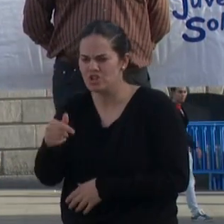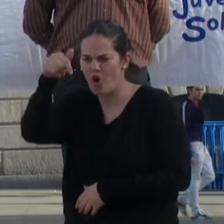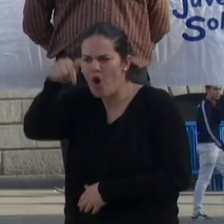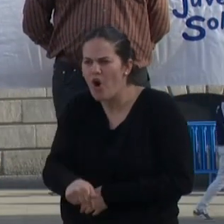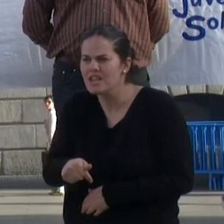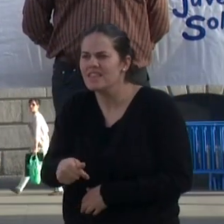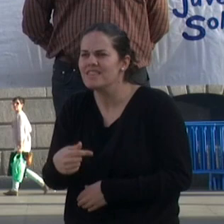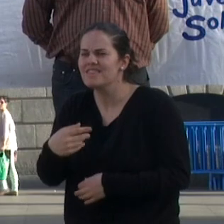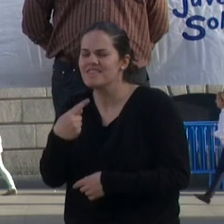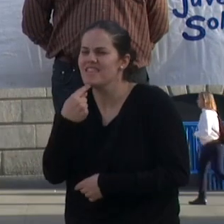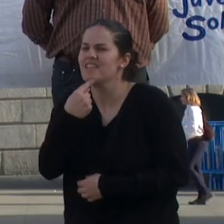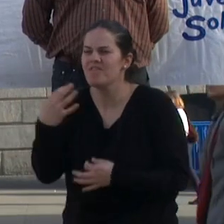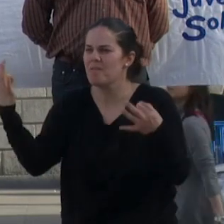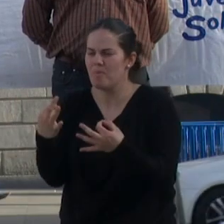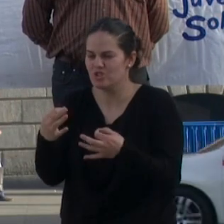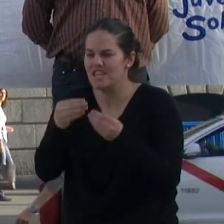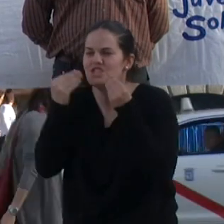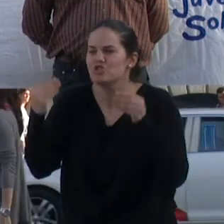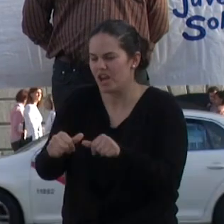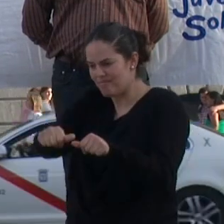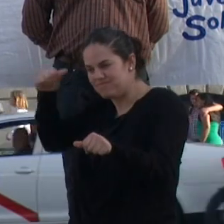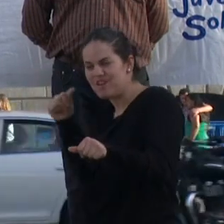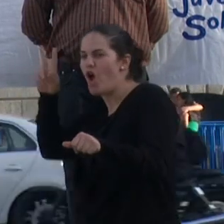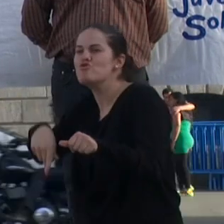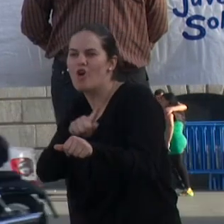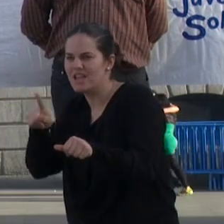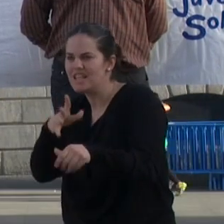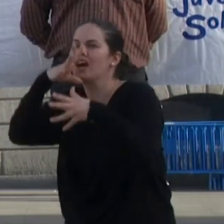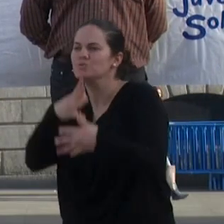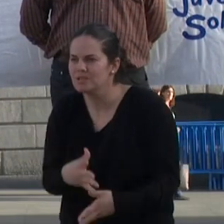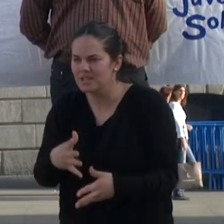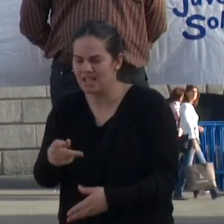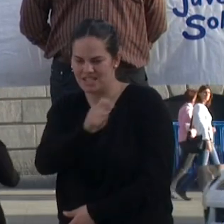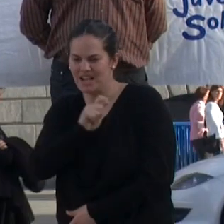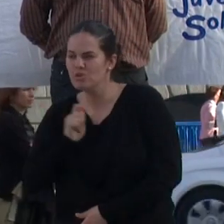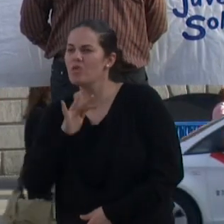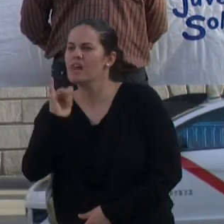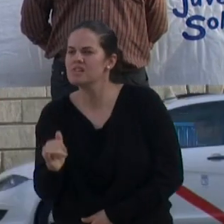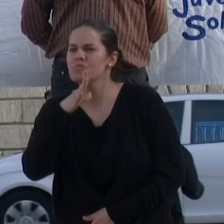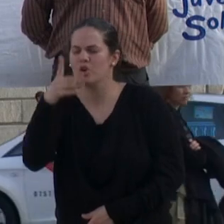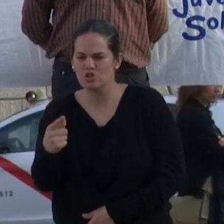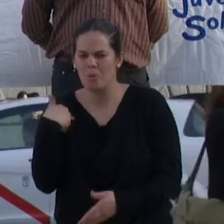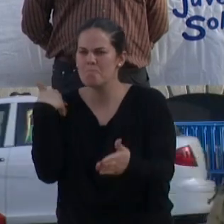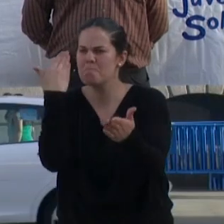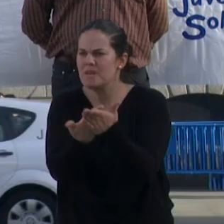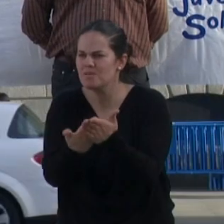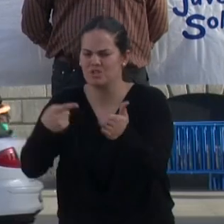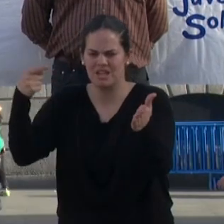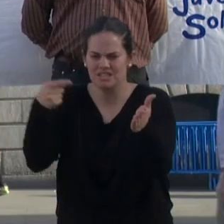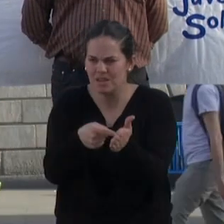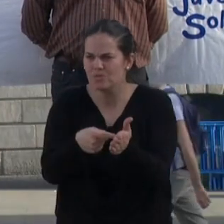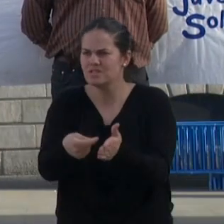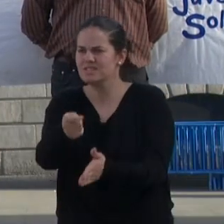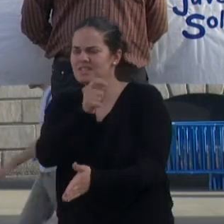no es historia pasada. Y por eso exigimos la abolición de la esclavitud infantil.